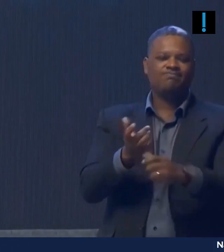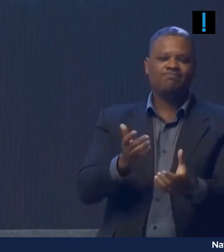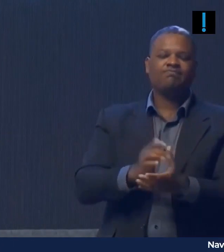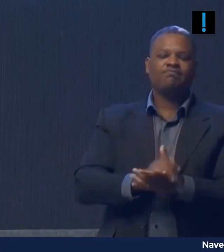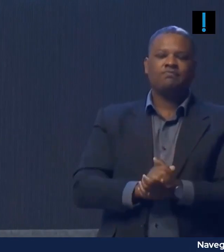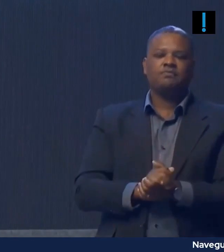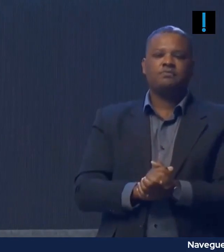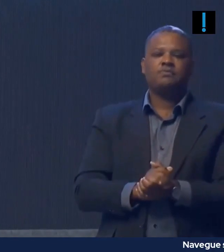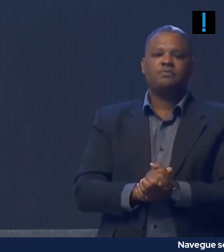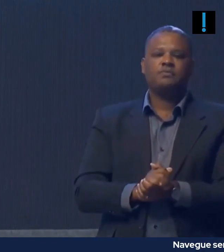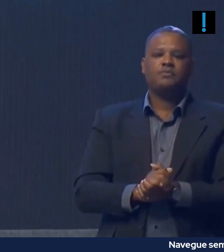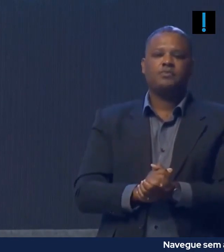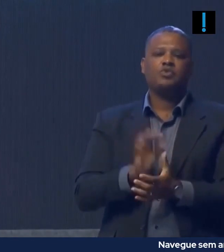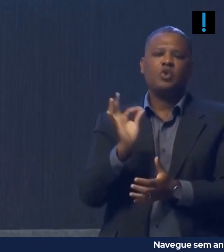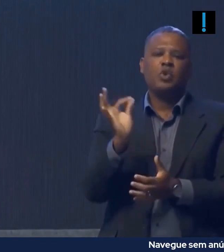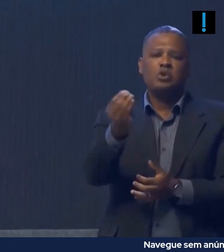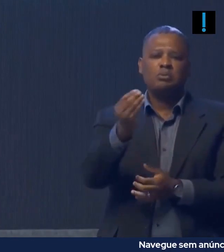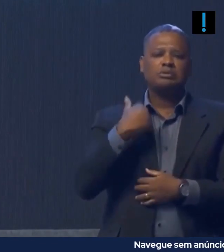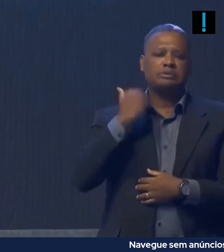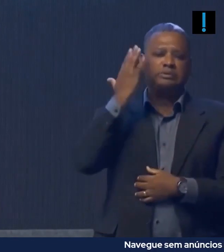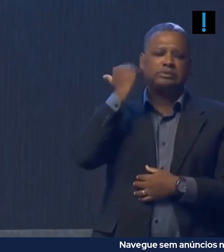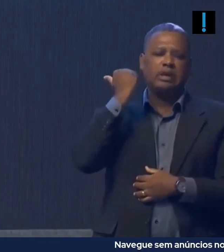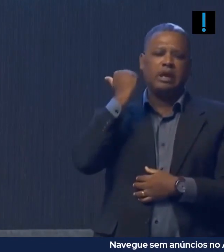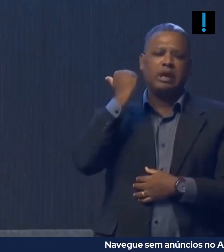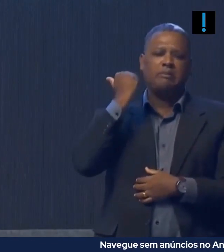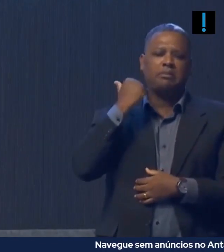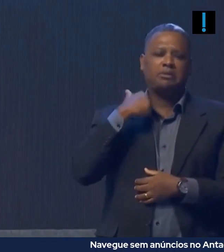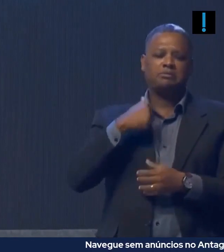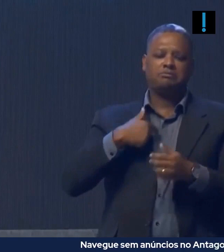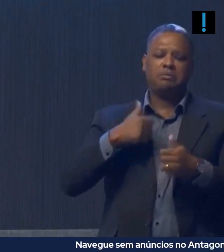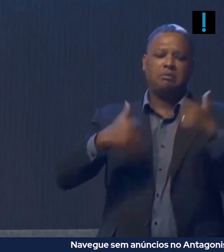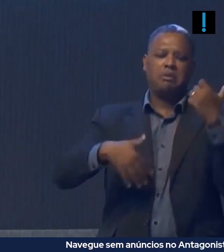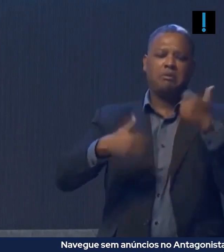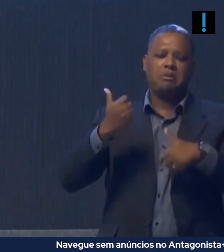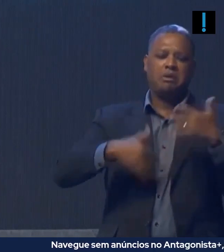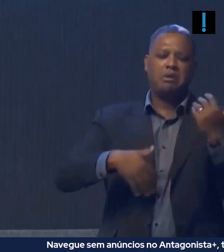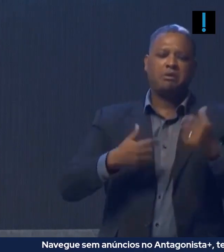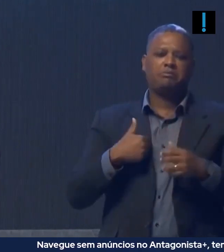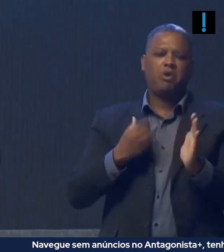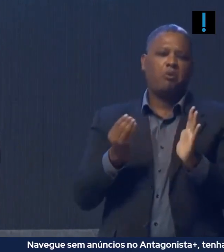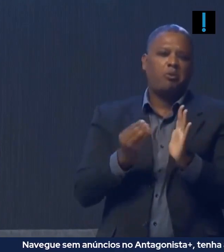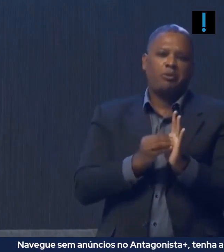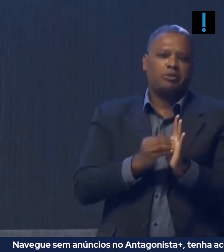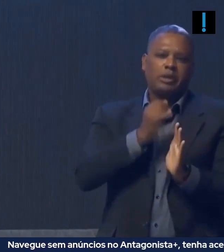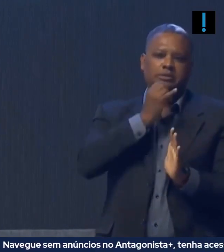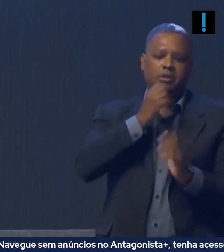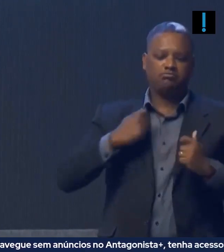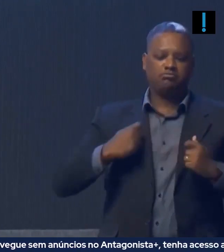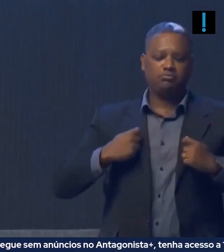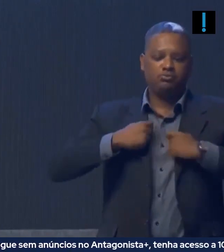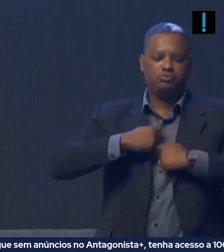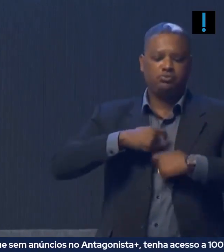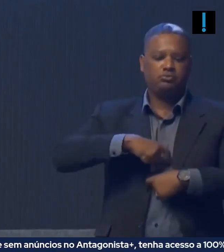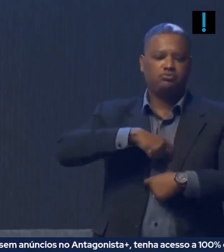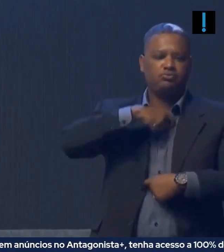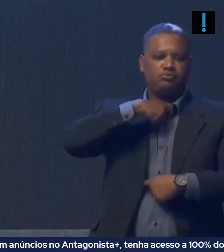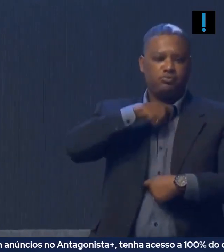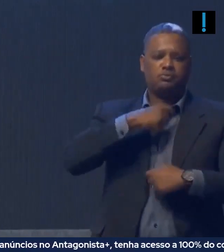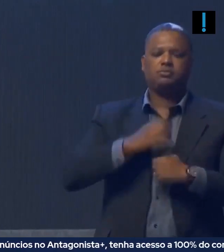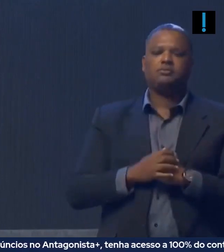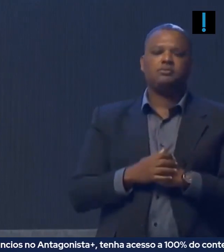e hoje todo mundo a especialista e a pessoa coloca térmico